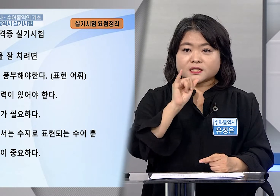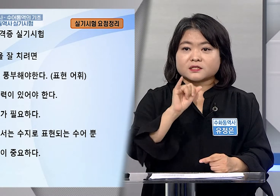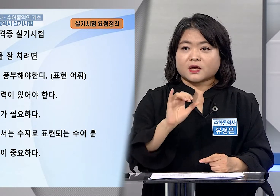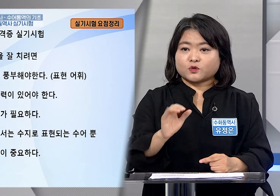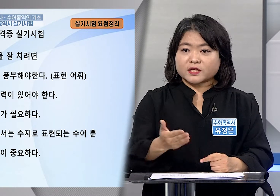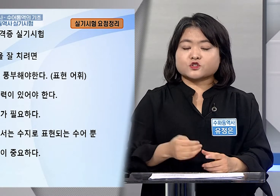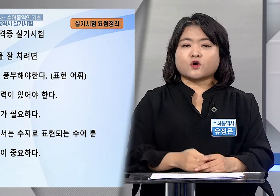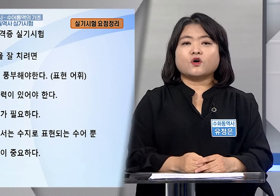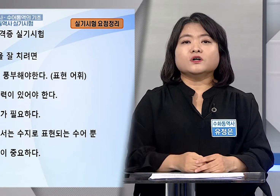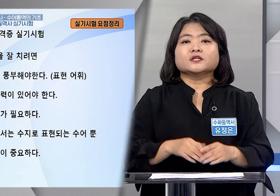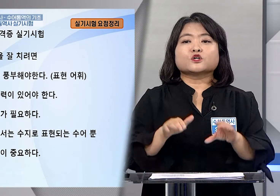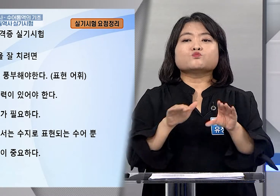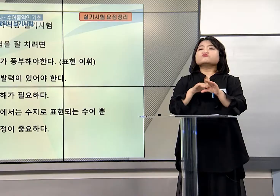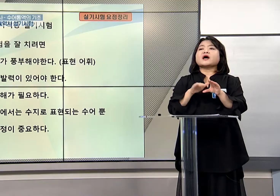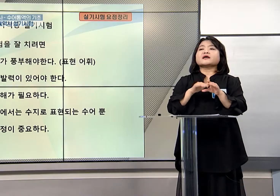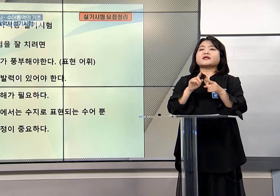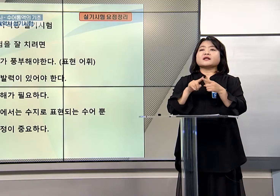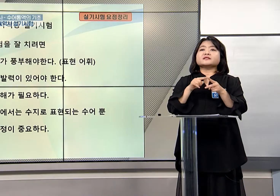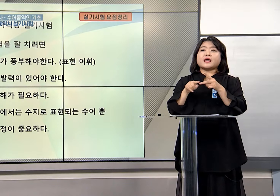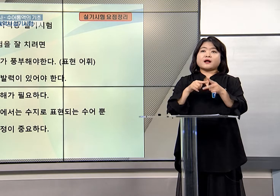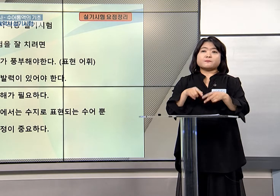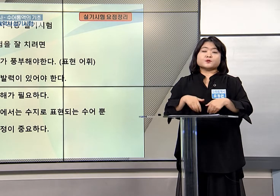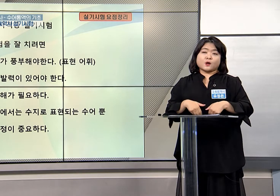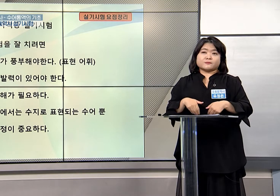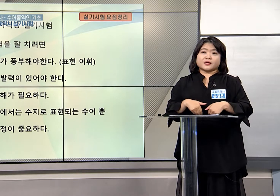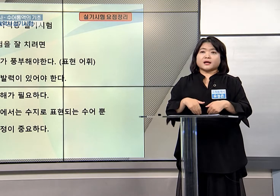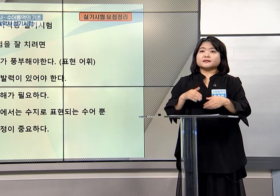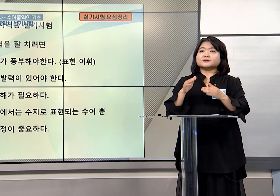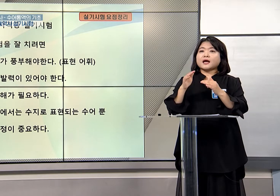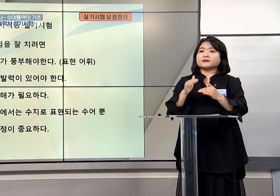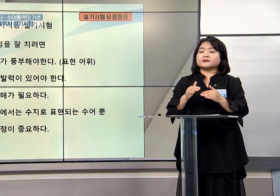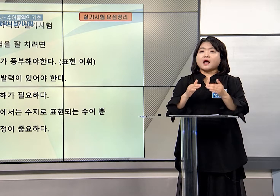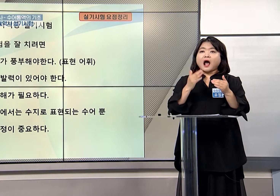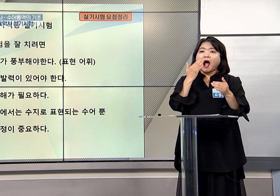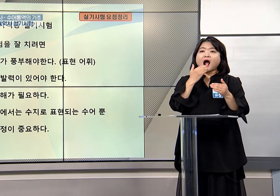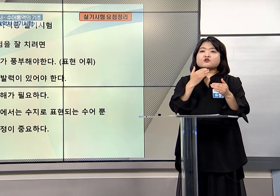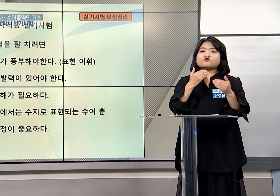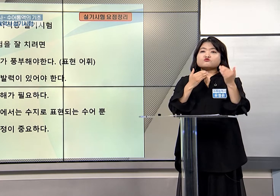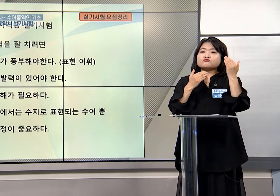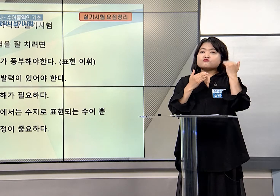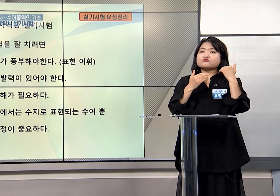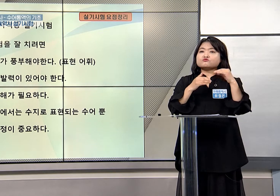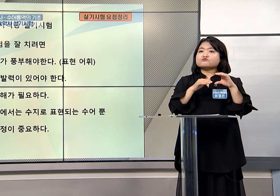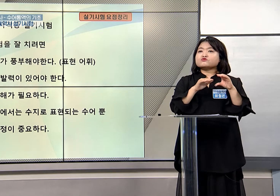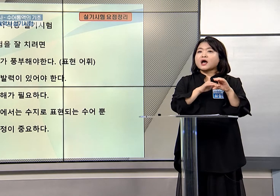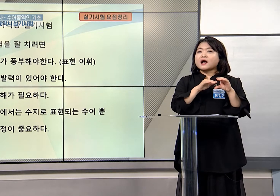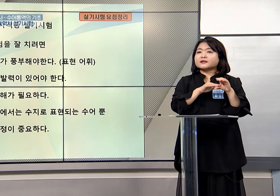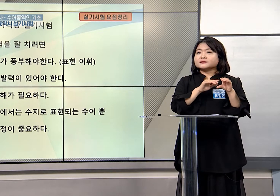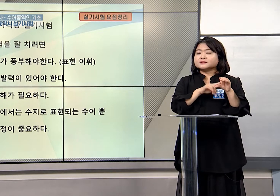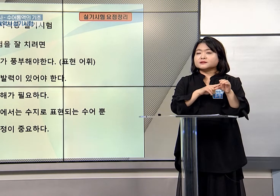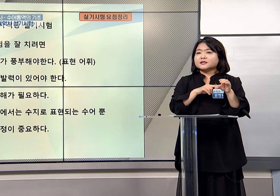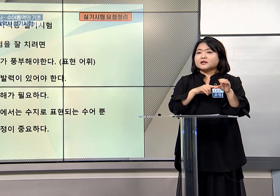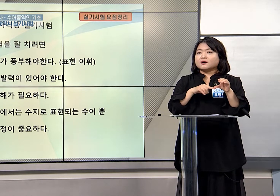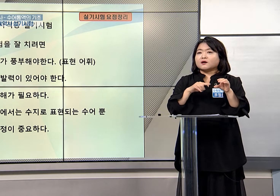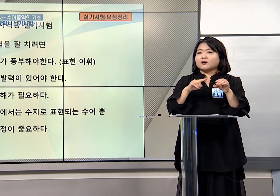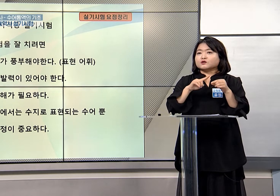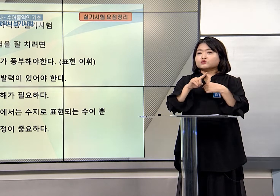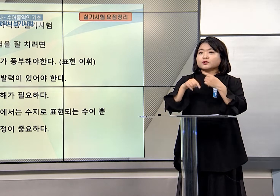있어야 되겠죠. 그리고 문화에 대한 이해가 필요합니다. 일단 한국 문화를 수어